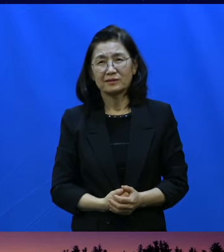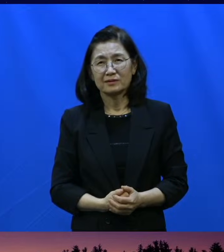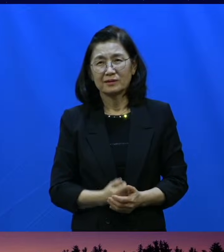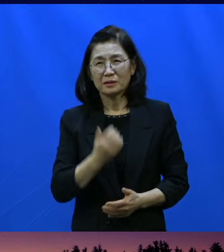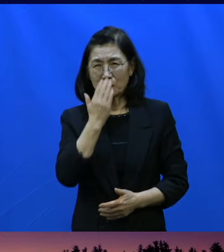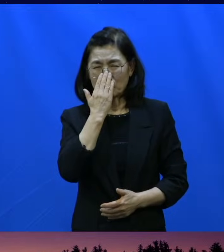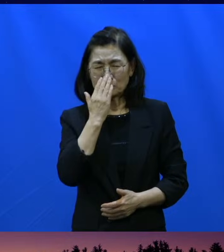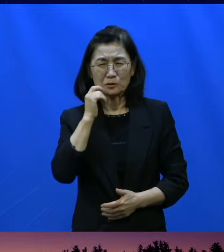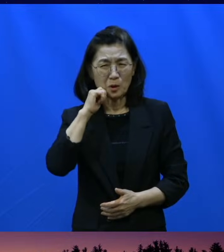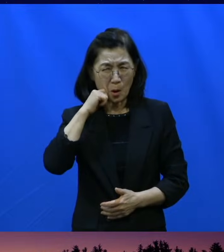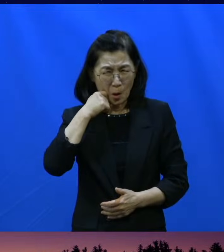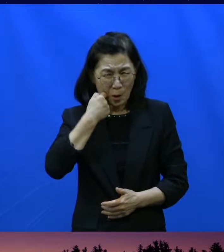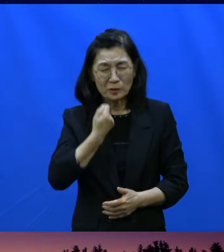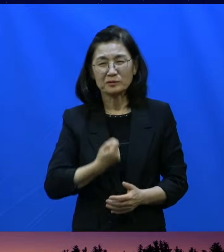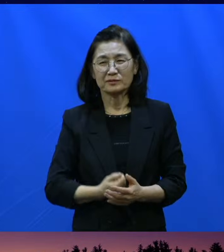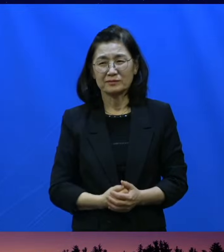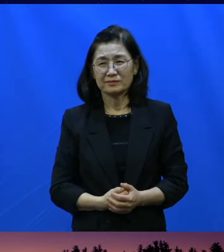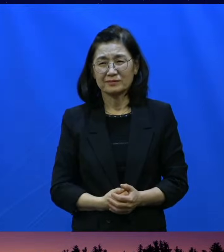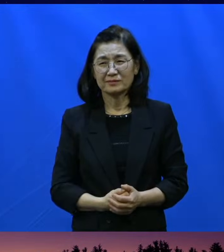어려워.